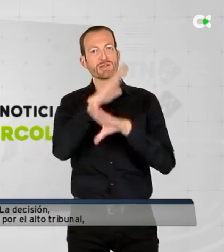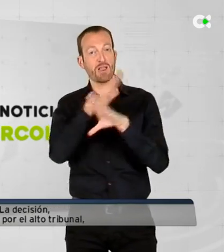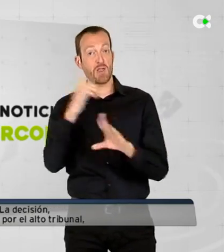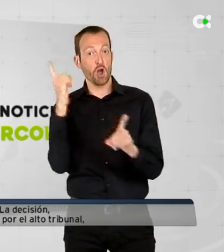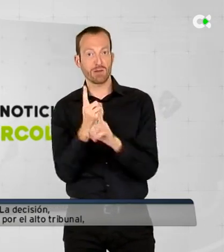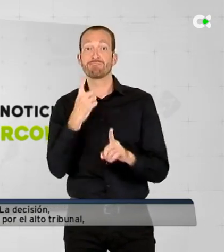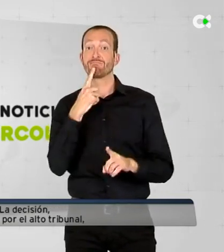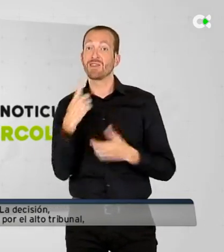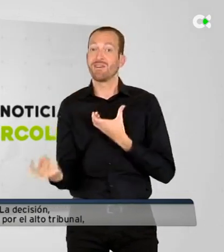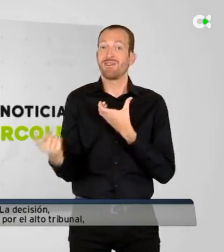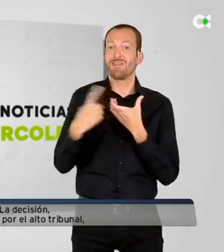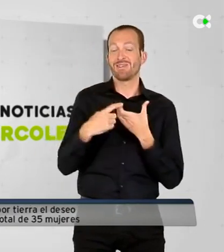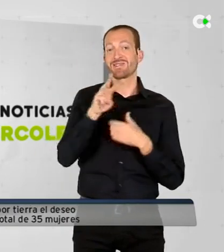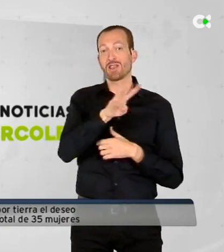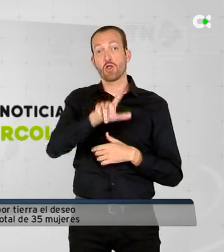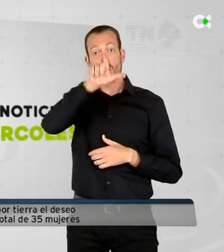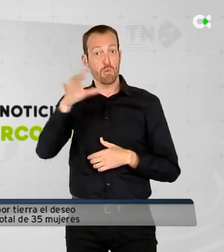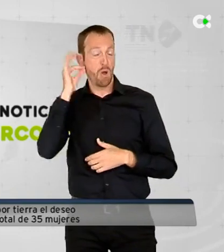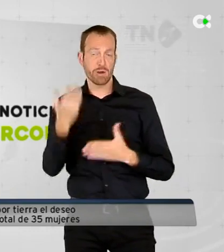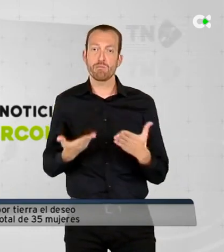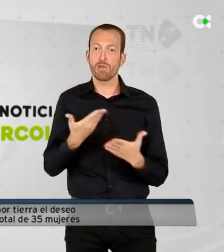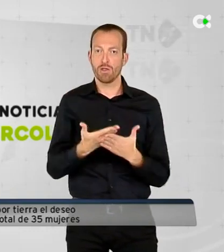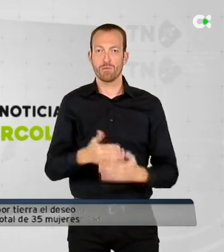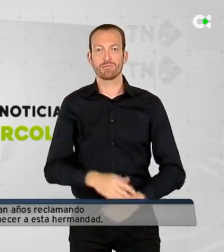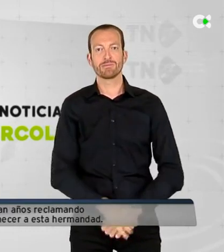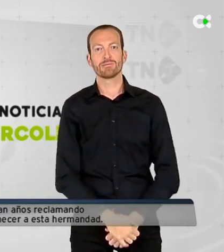que la obligaba a admitir a 35 mujeres que lo habían pedido.